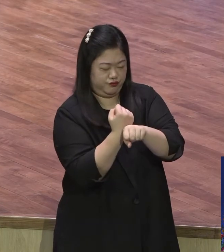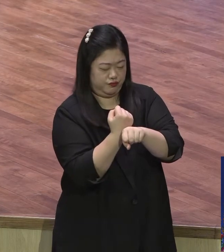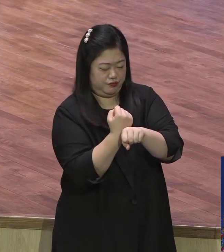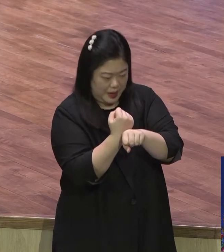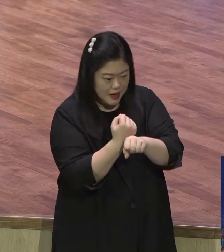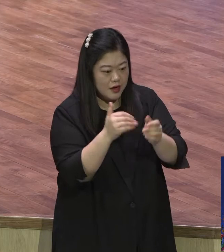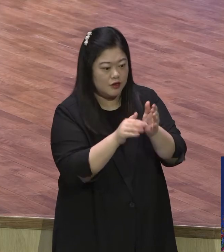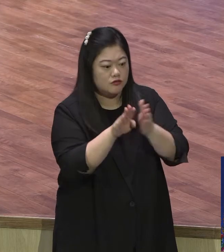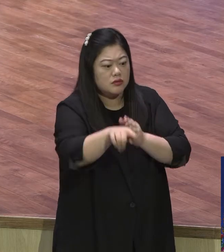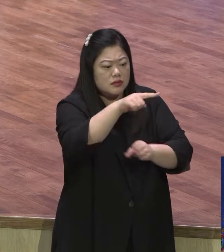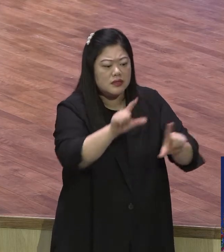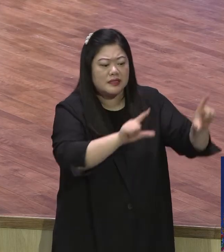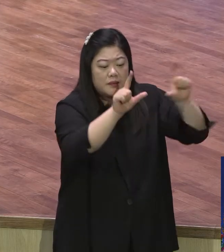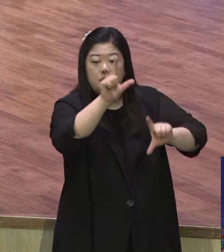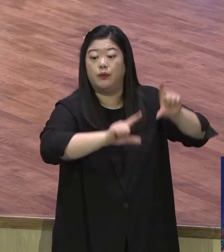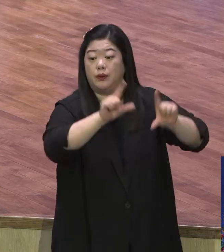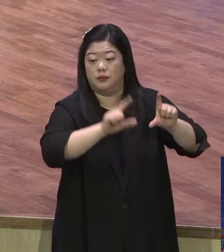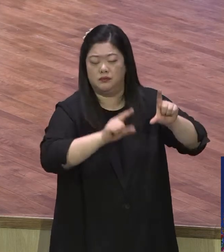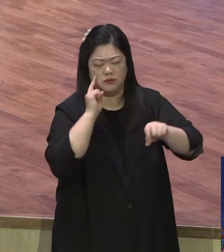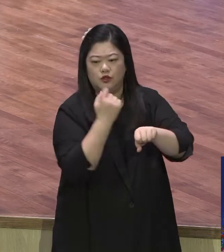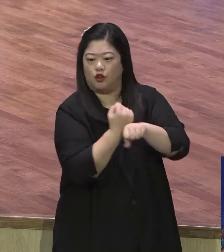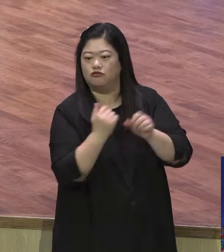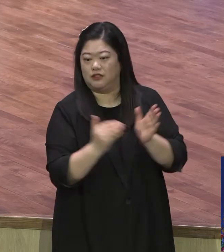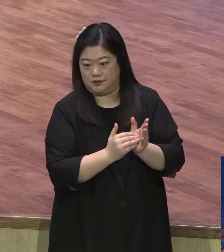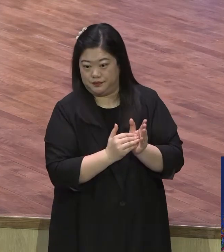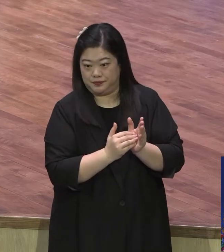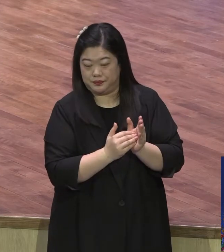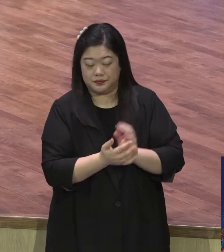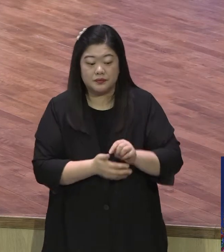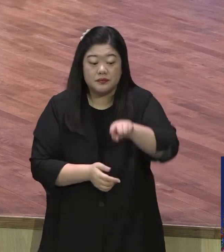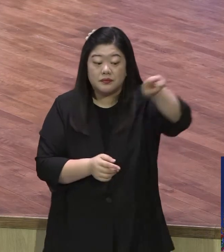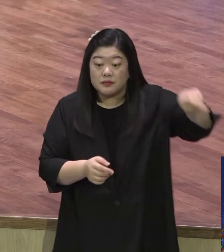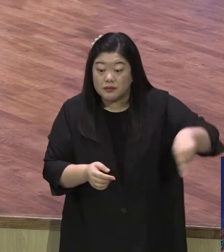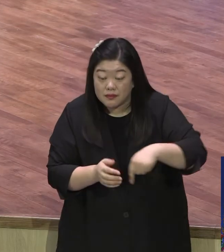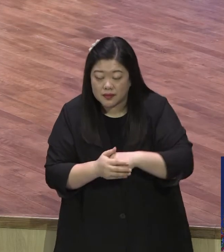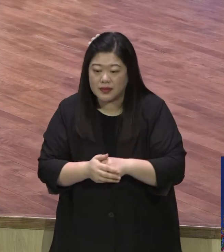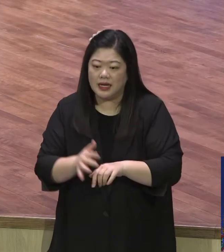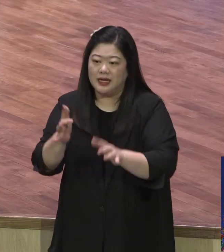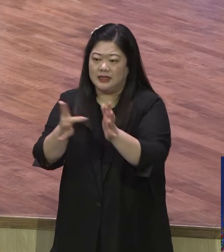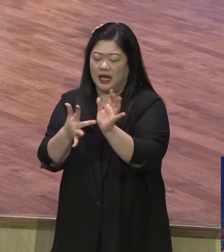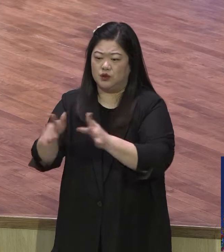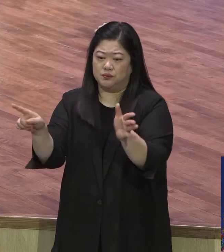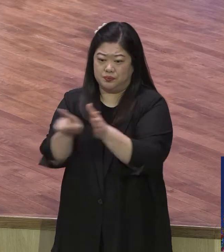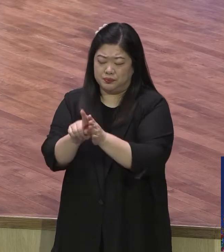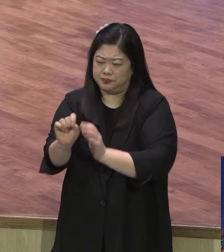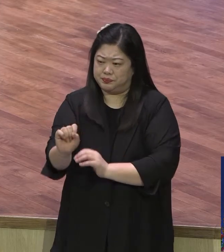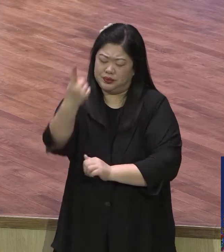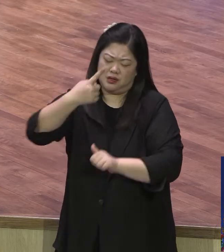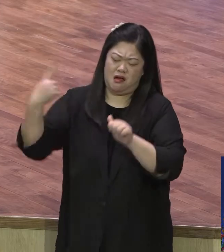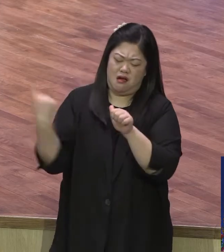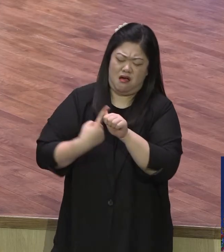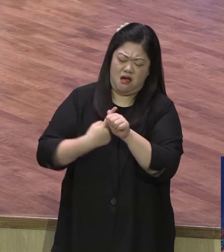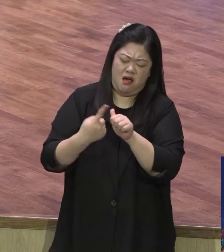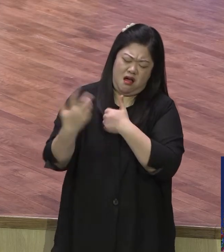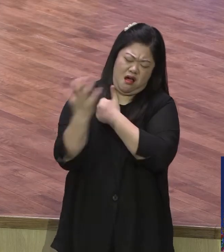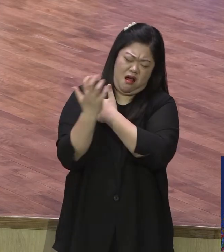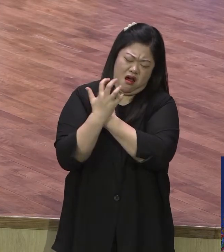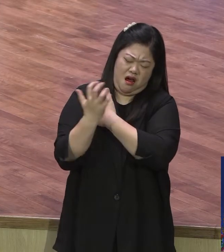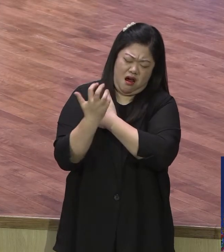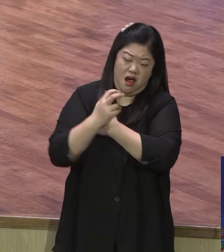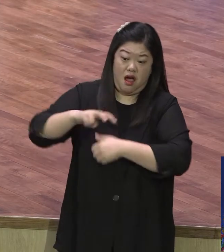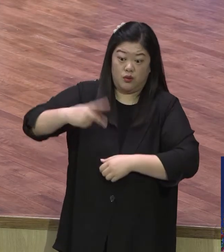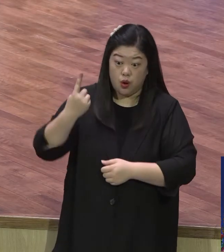발견했어요 어떤 걸 발견했냐 초대교회 교인들은 박해가 다가오고 있을 때 이것을 알고 서로 이렇게